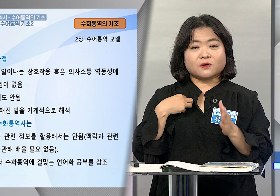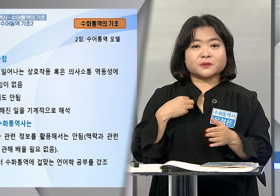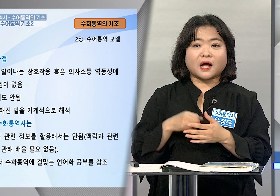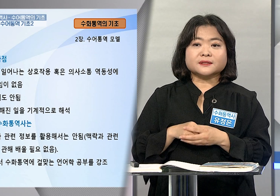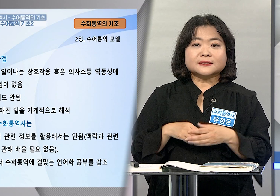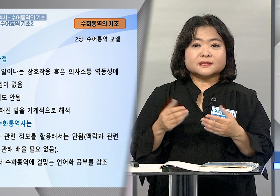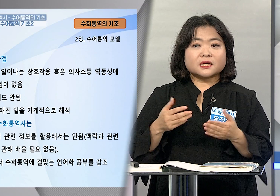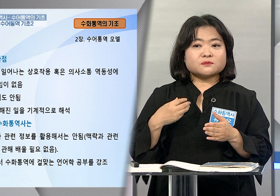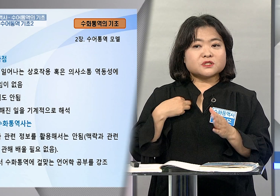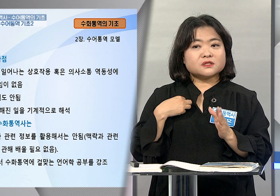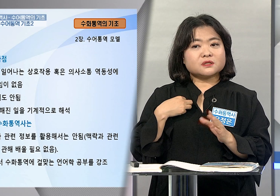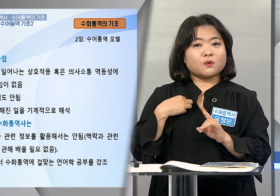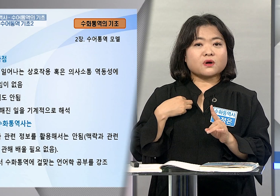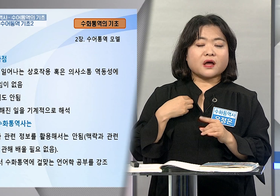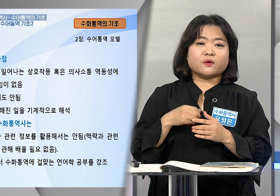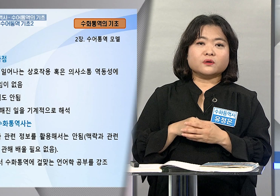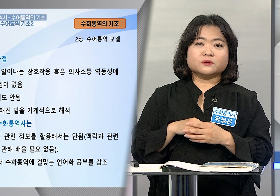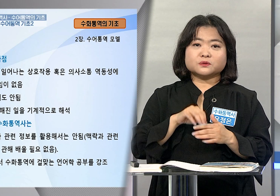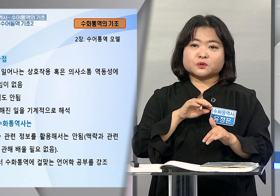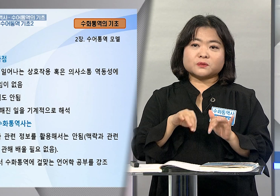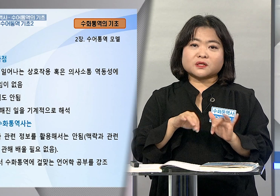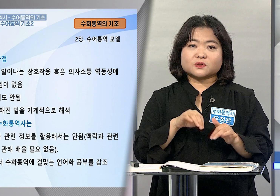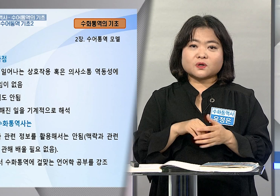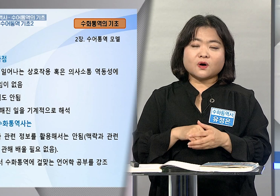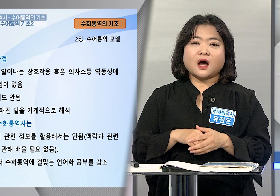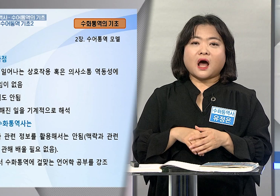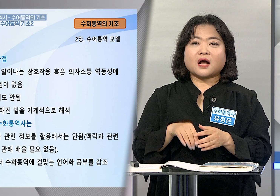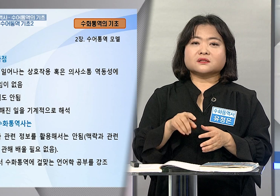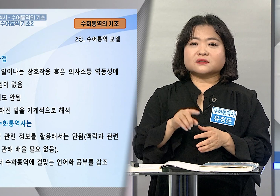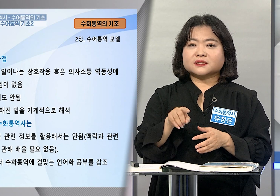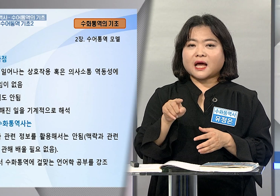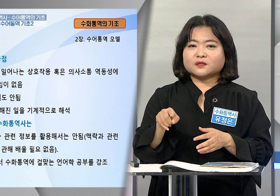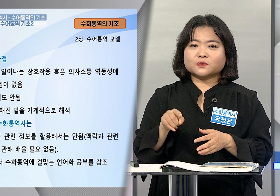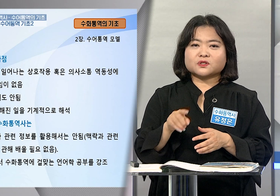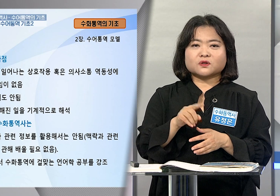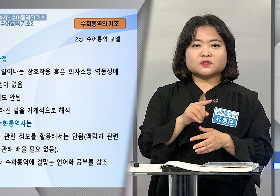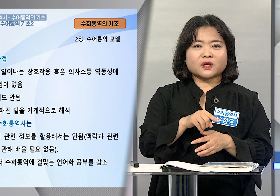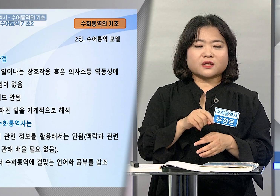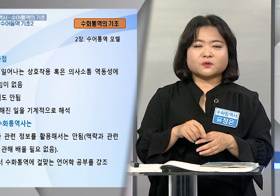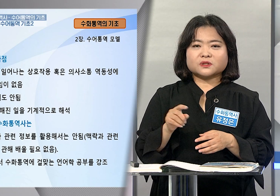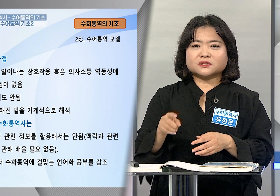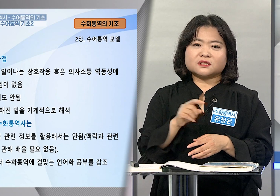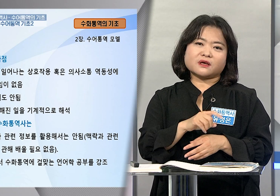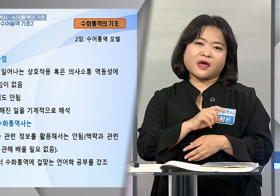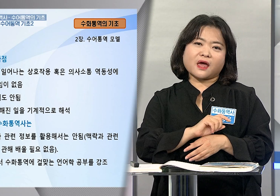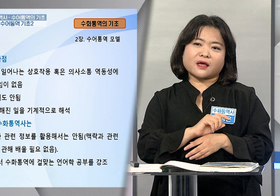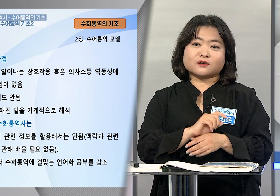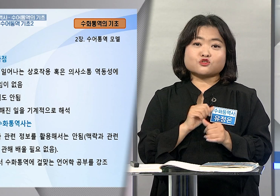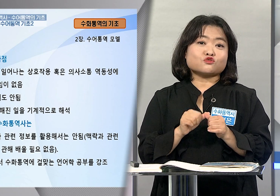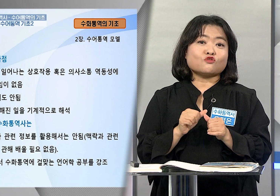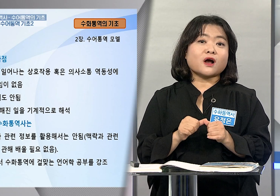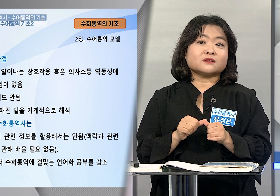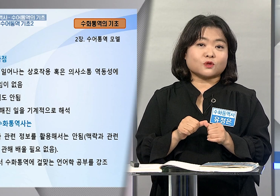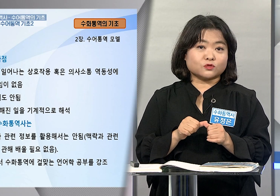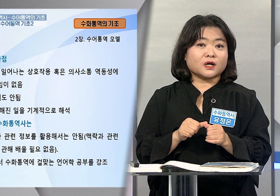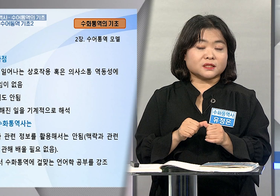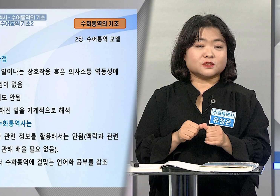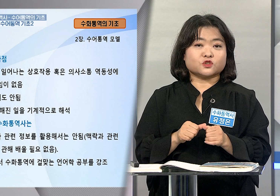겁니다. 책임질 일이 뭘까요? 좀 나서서 그건 그게 아니고 저건 저게 아니고 이건 이렇게 해. 이렇게 충고하는 경우가 있을 수